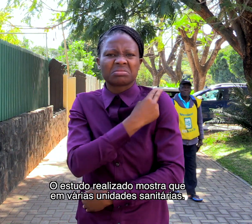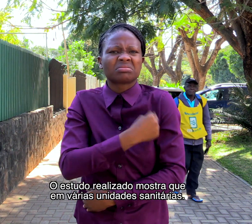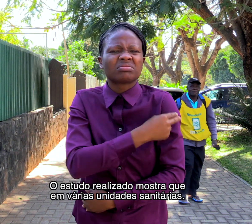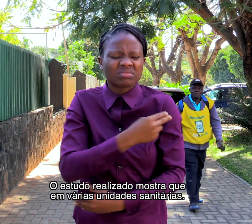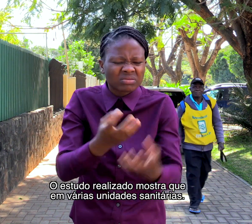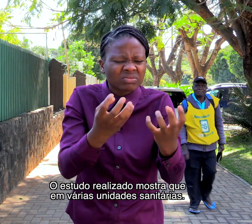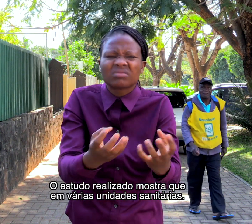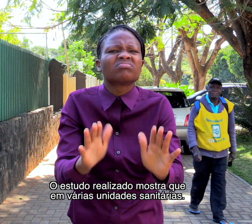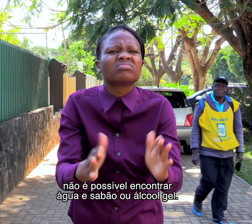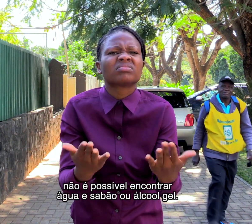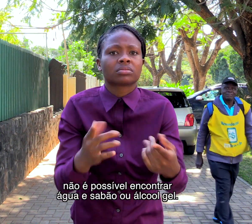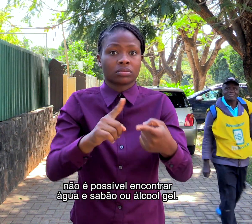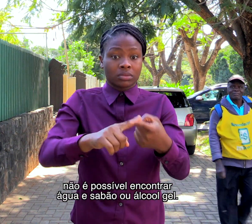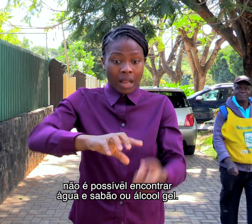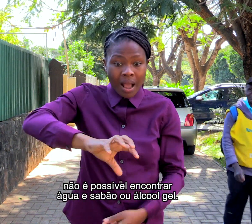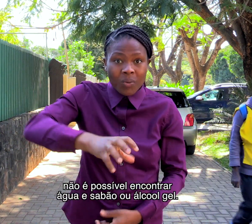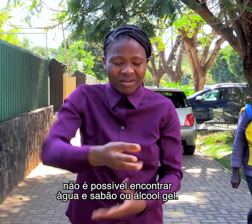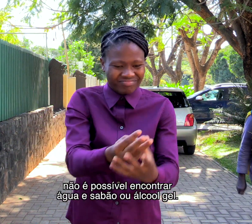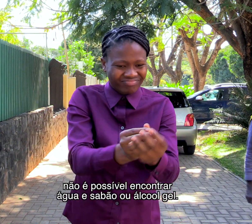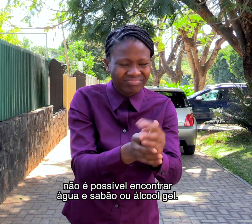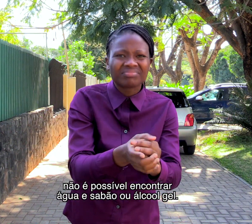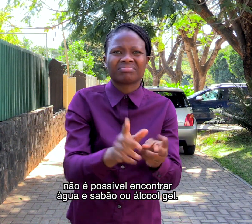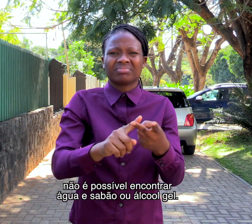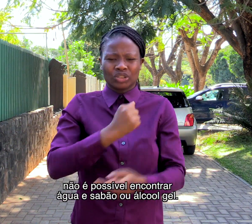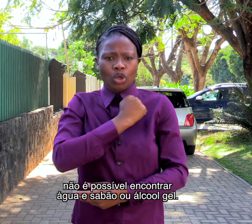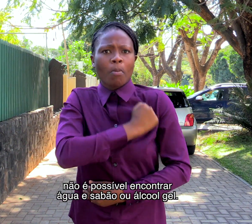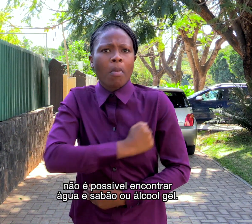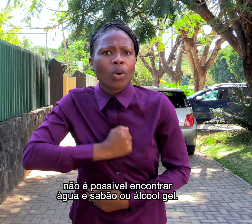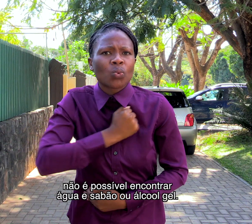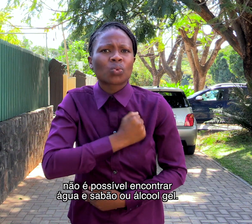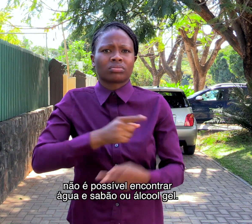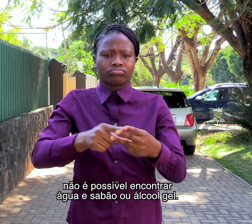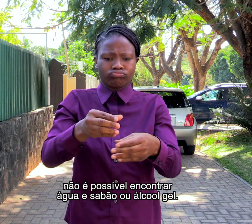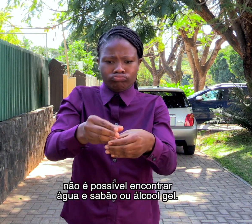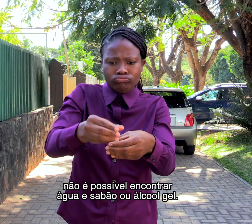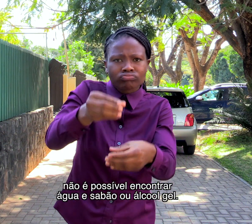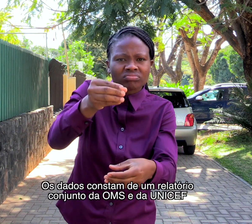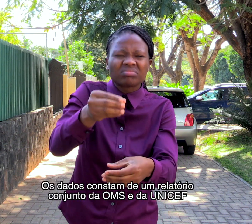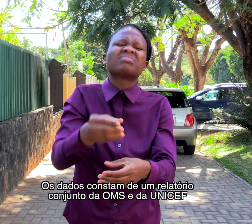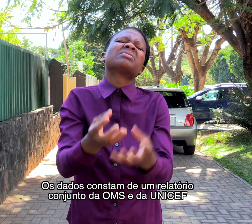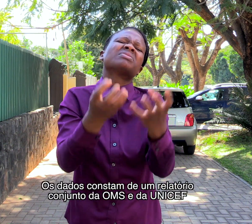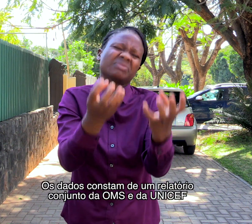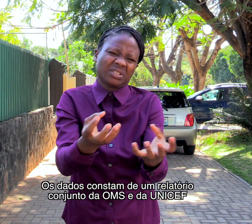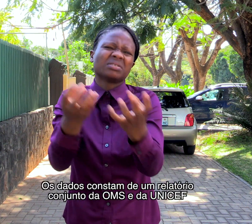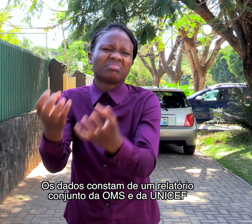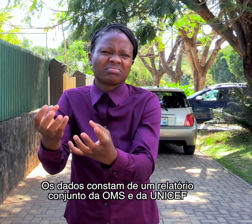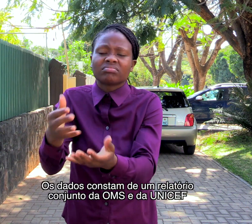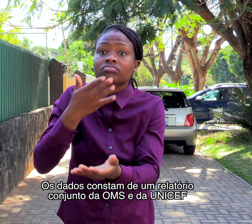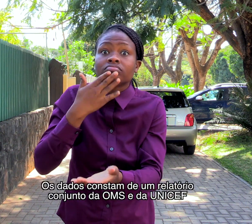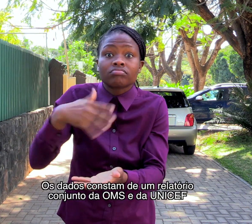várias unidades sanitárias não é possível encontrar água e sabão ou álcool em gel. Os dados constam de um relatório conjunto